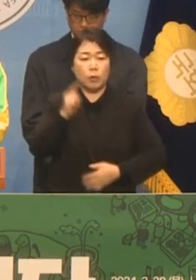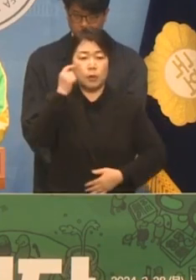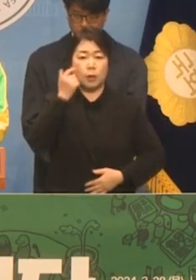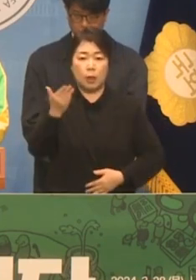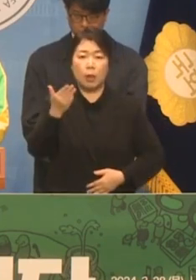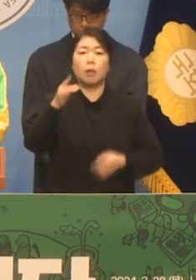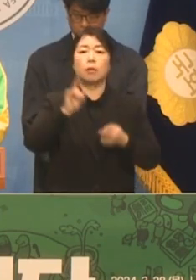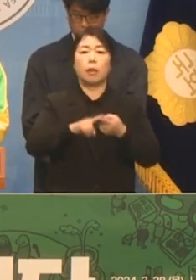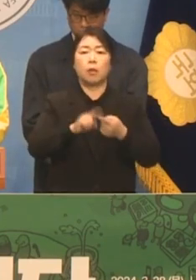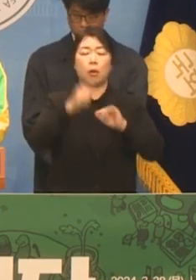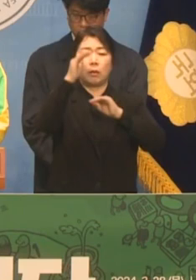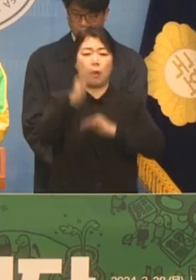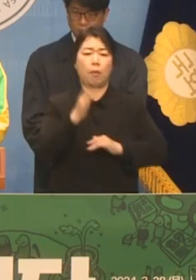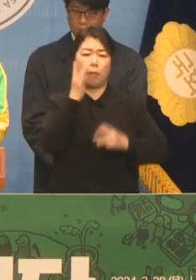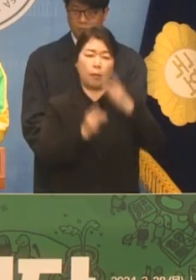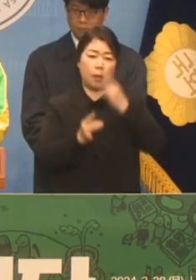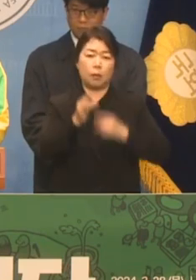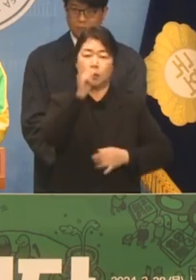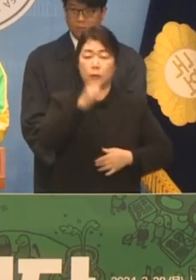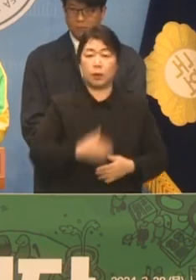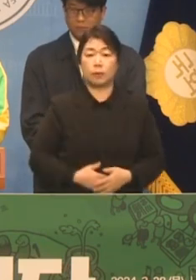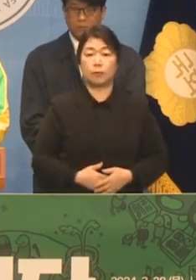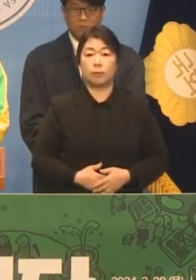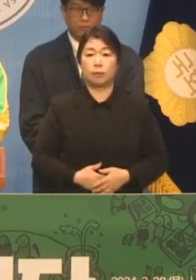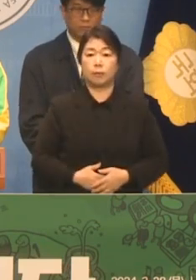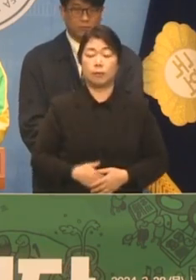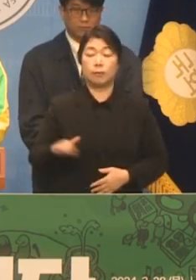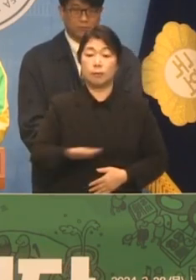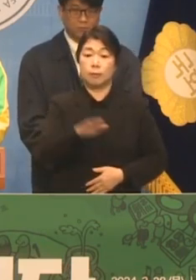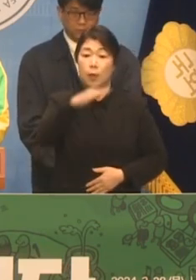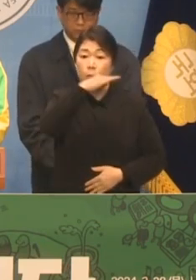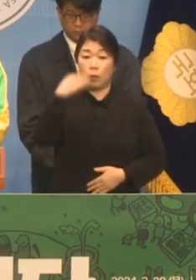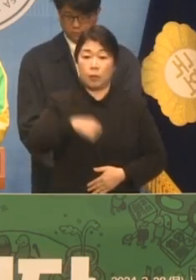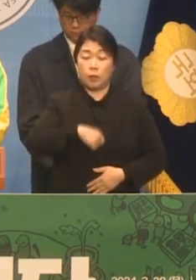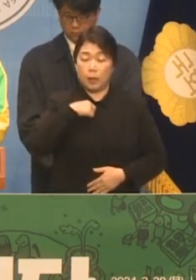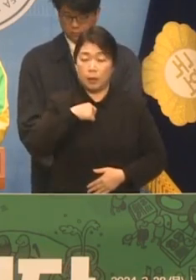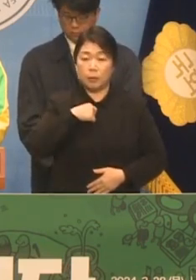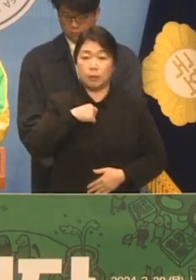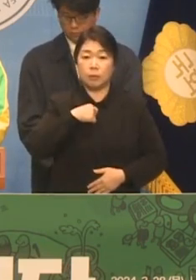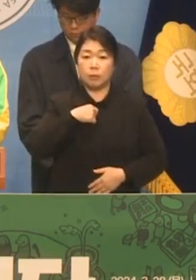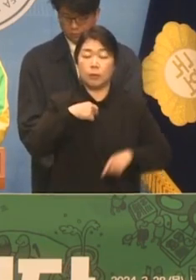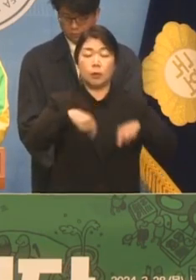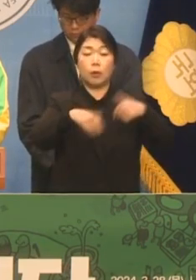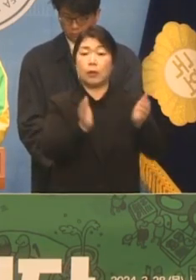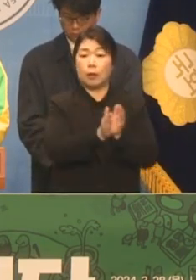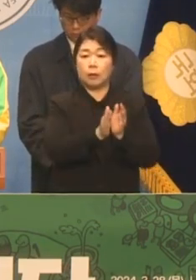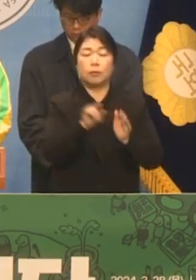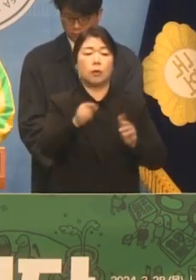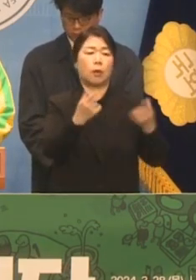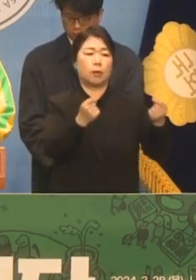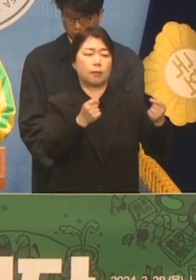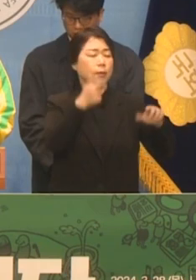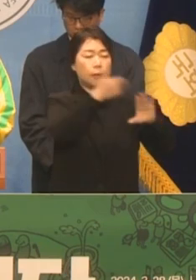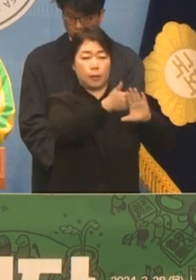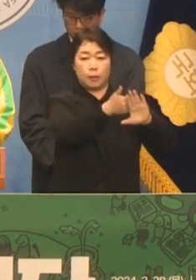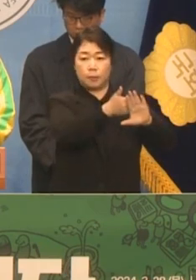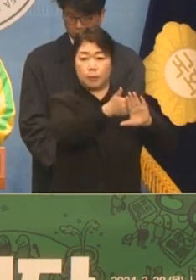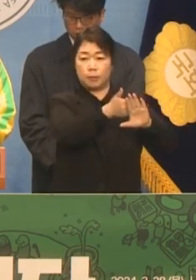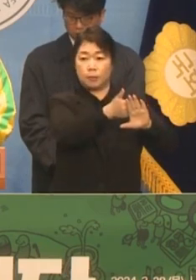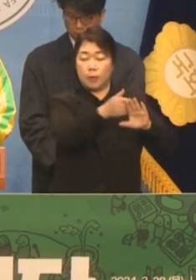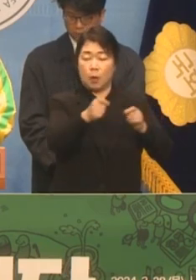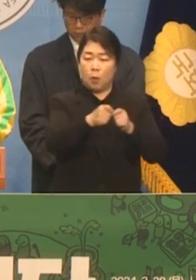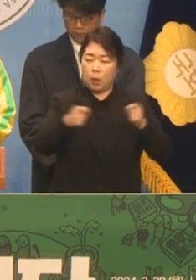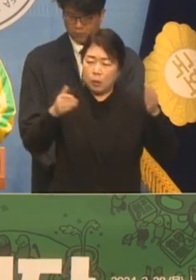실종된 선거가 계속되고 있습니다 저희 녹색 정의당은 그러한 흐름에 반기를 들고